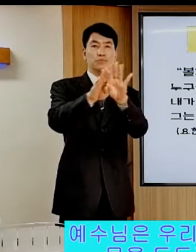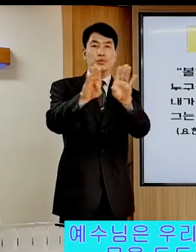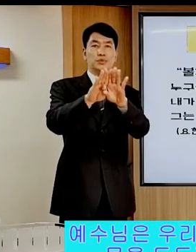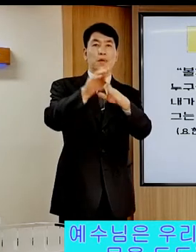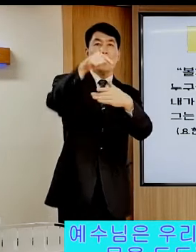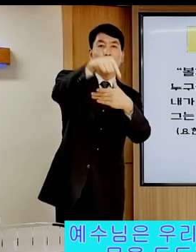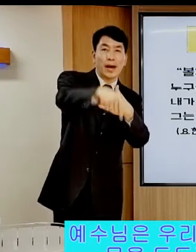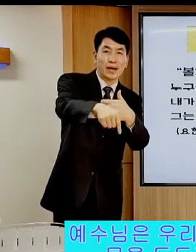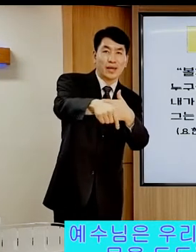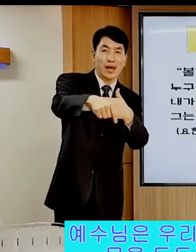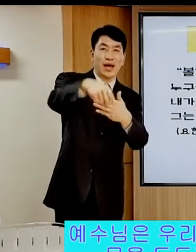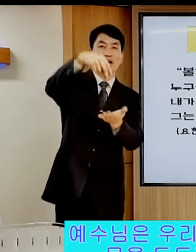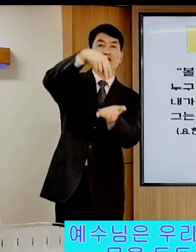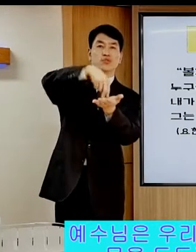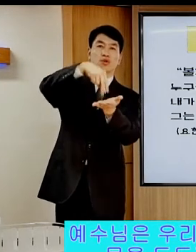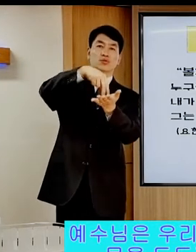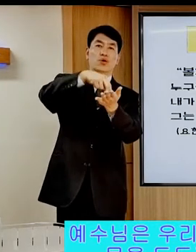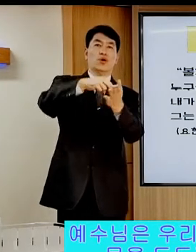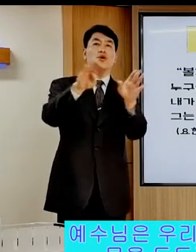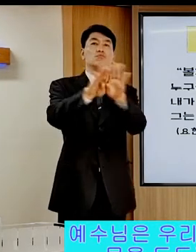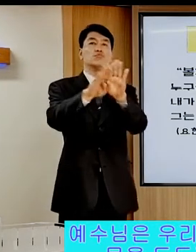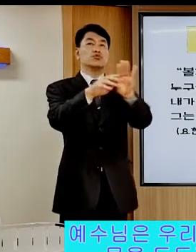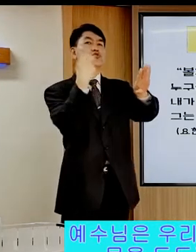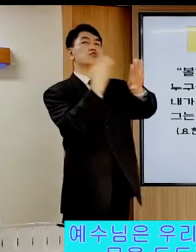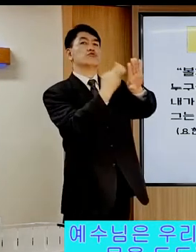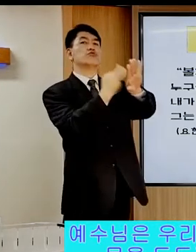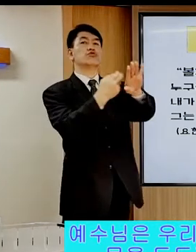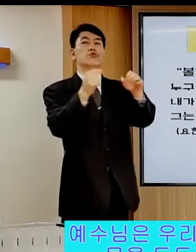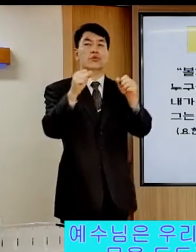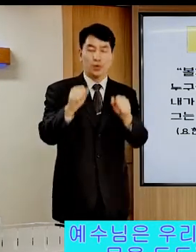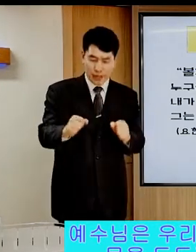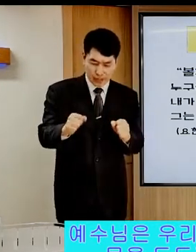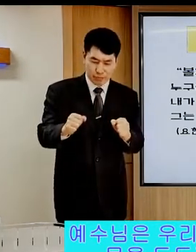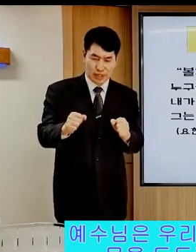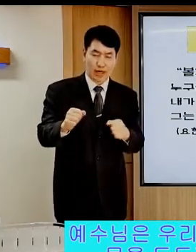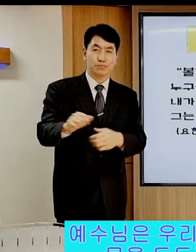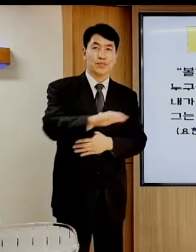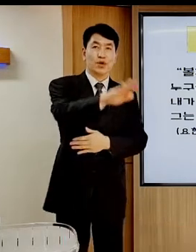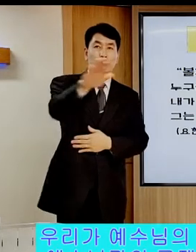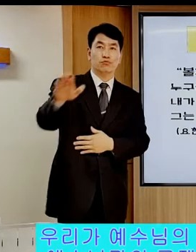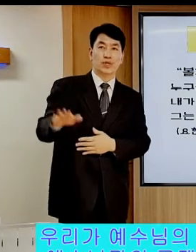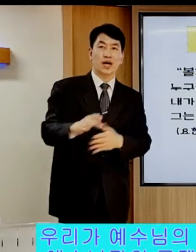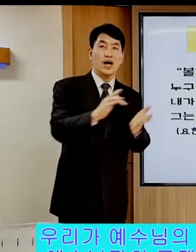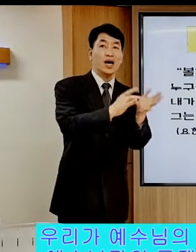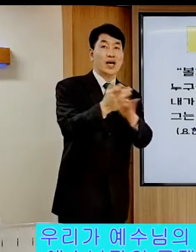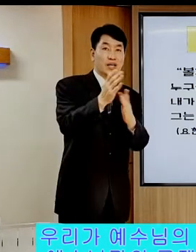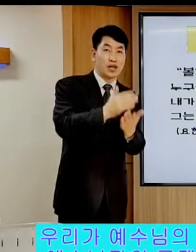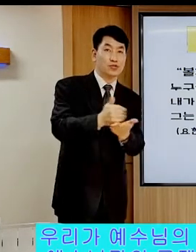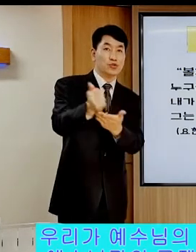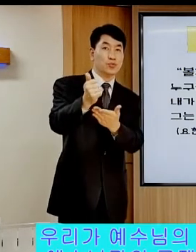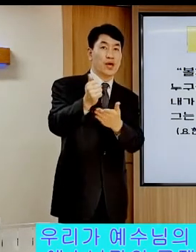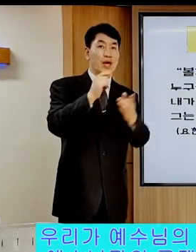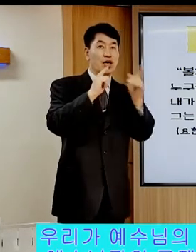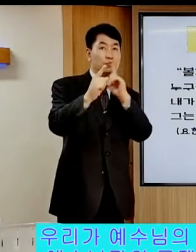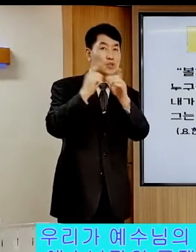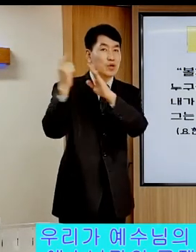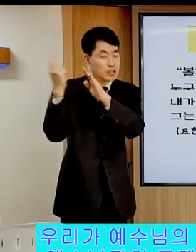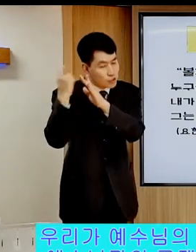문 밖에 서서 문을 두드리고 계십니다. 우리가 예수님의 음성을